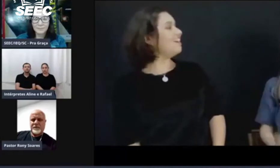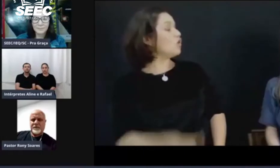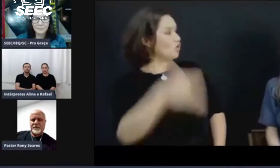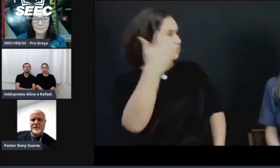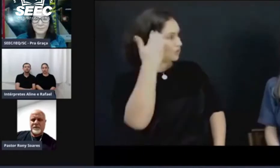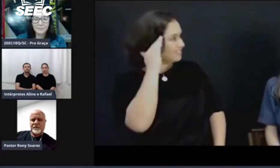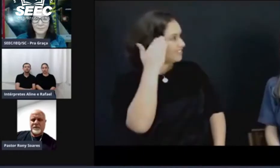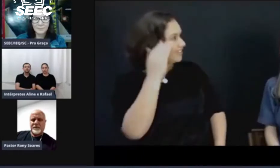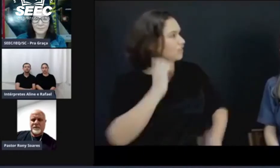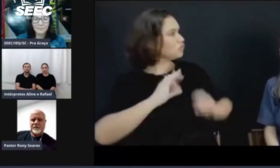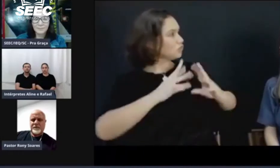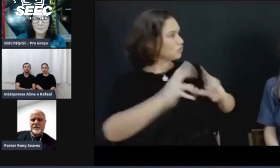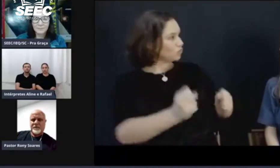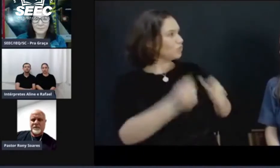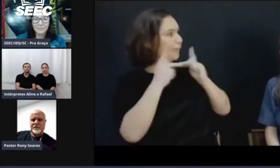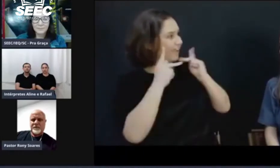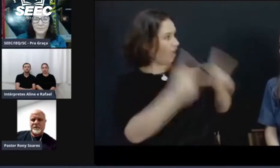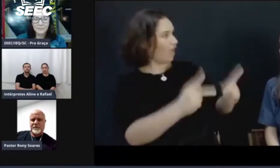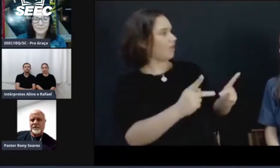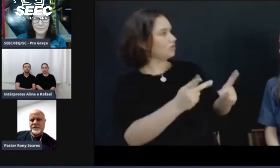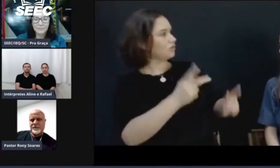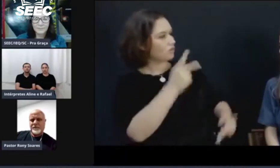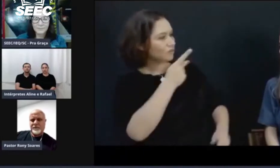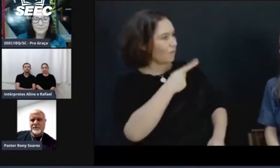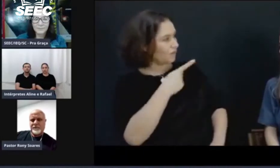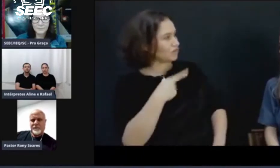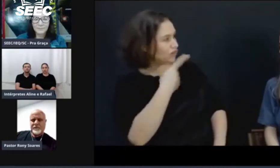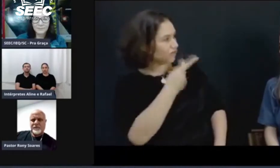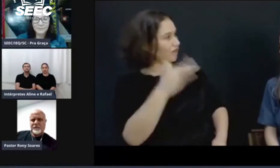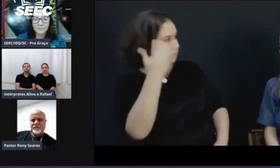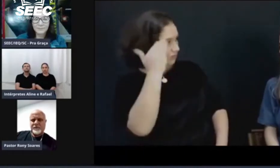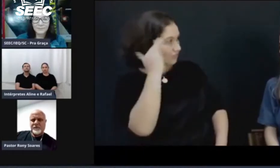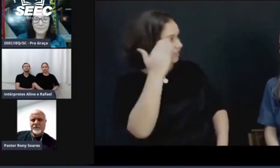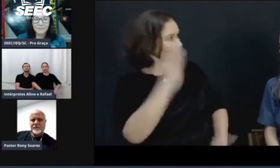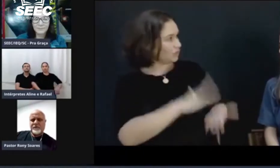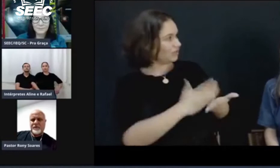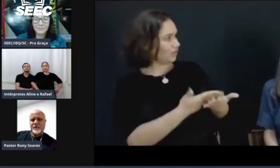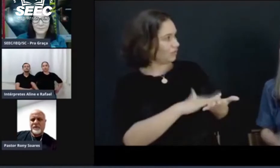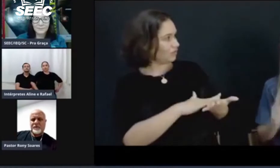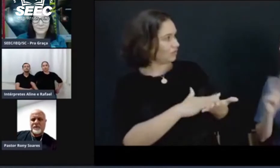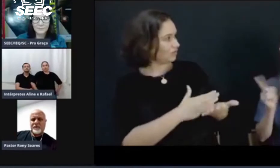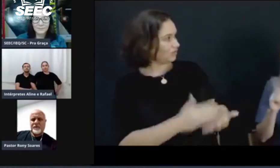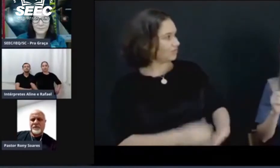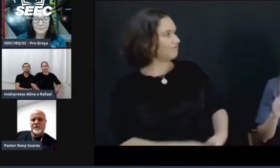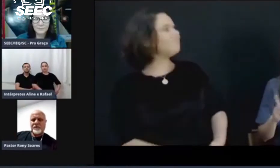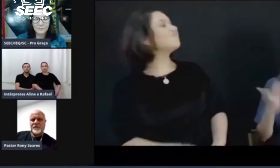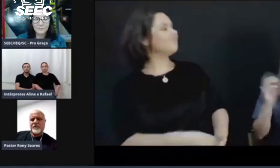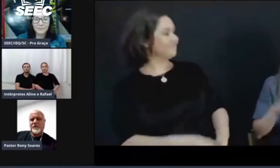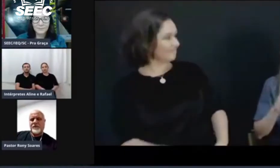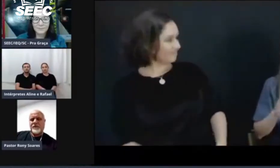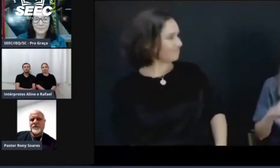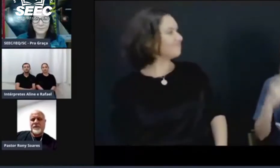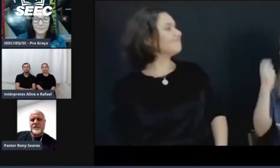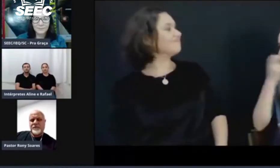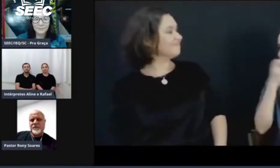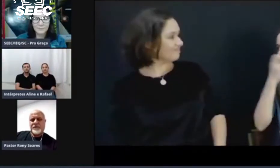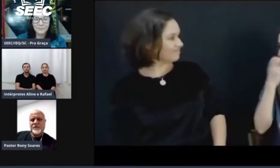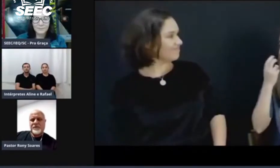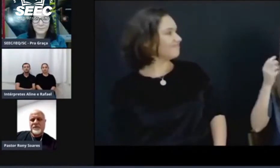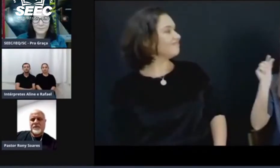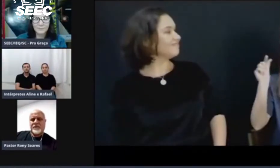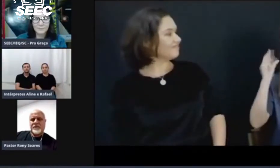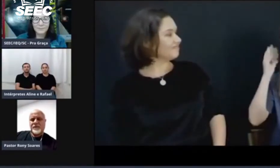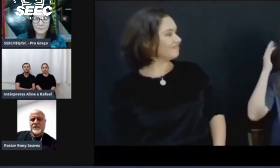Na verdade, quando eu chego na igreja e tem intérprete, eu consigo sentir Deus. Você consegue compreender tudo que o pastor fala, então, com o